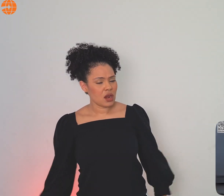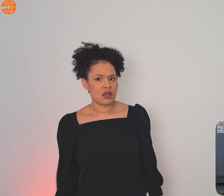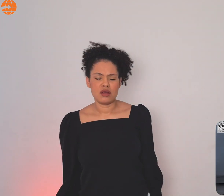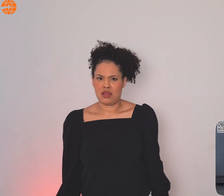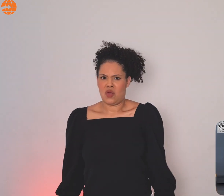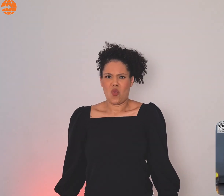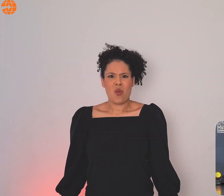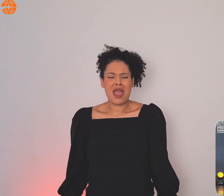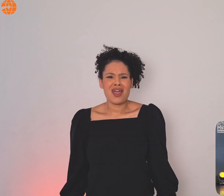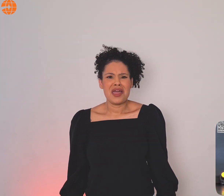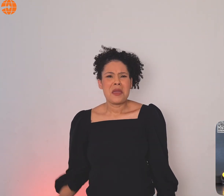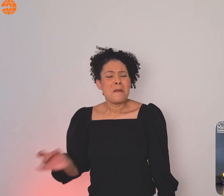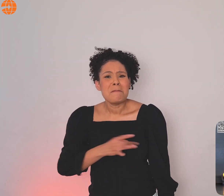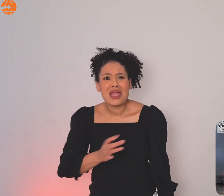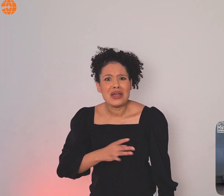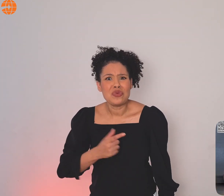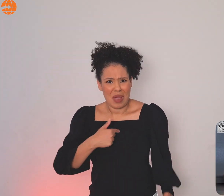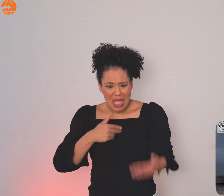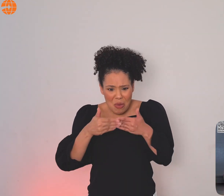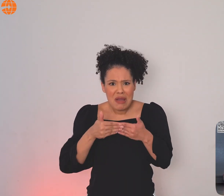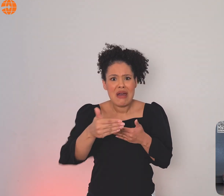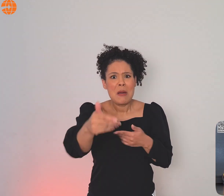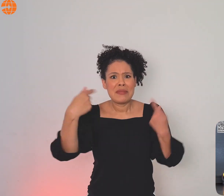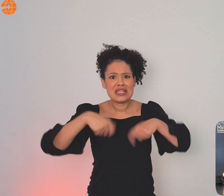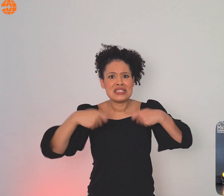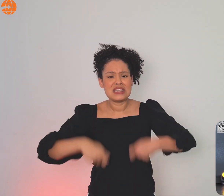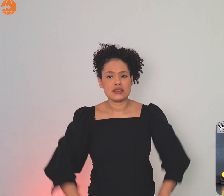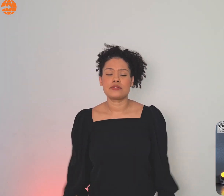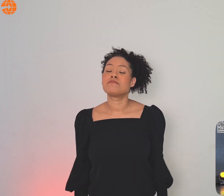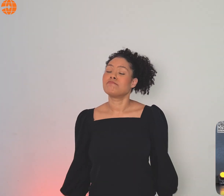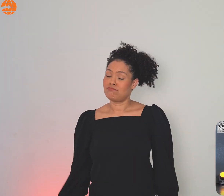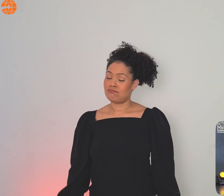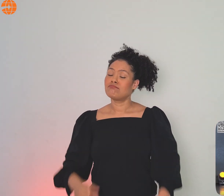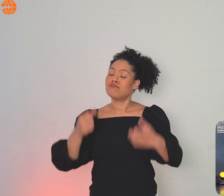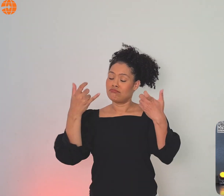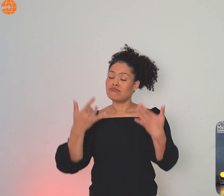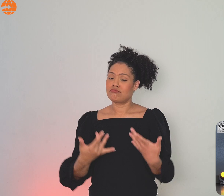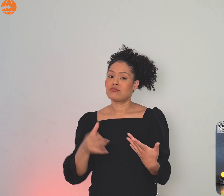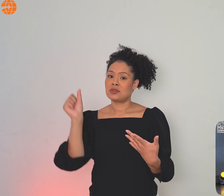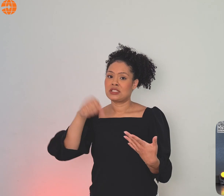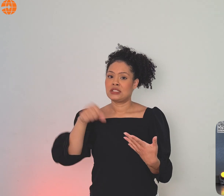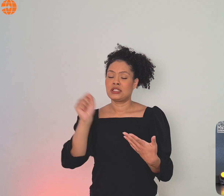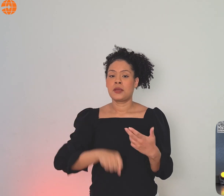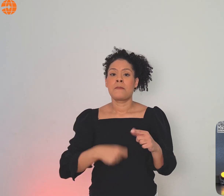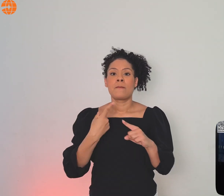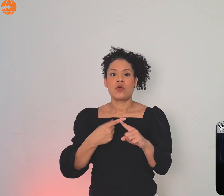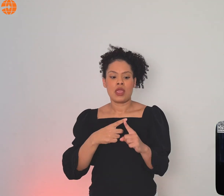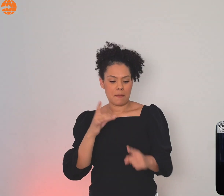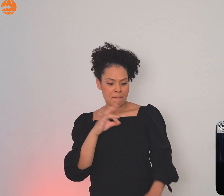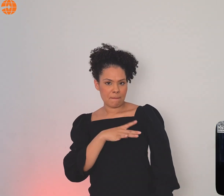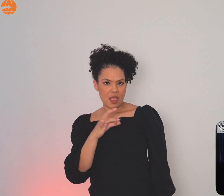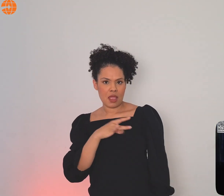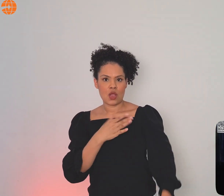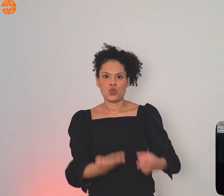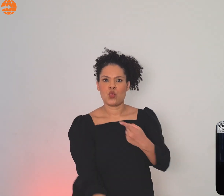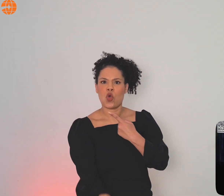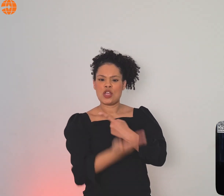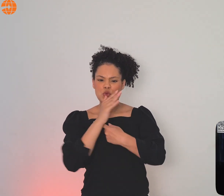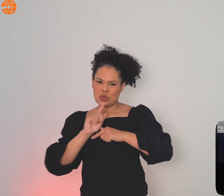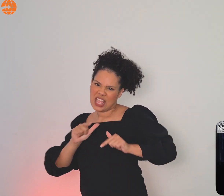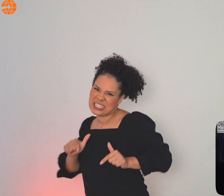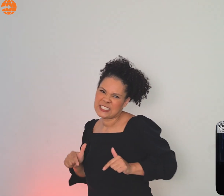com medo eu tenho que avançar? Porque o medo vai ser um instrumento para te ajudar a ter a